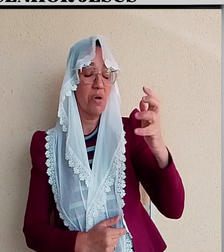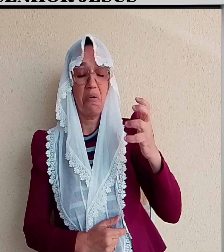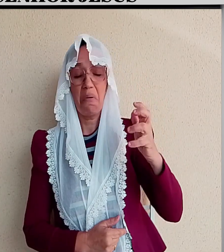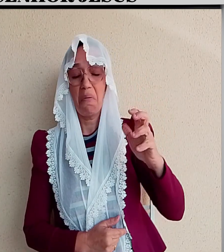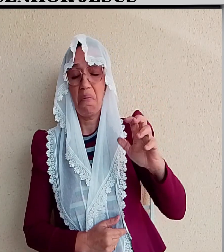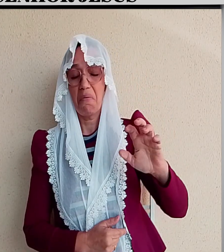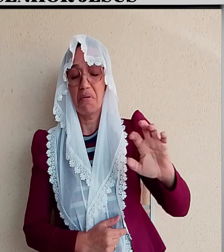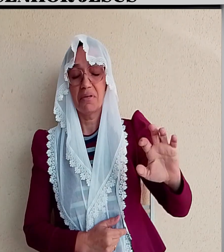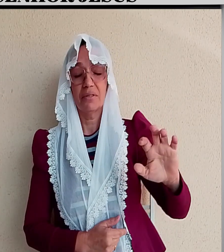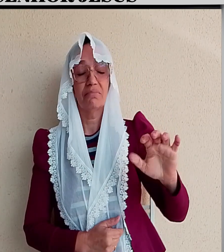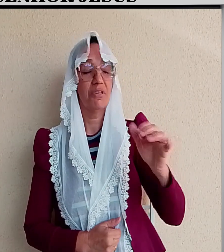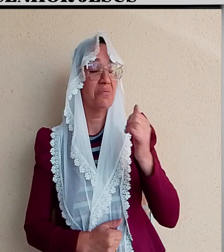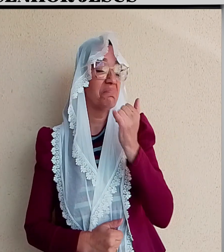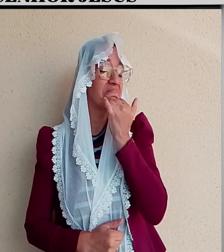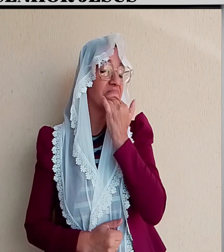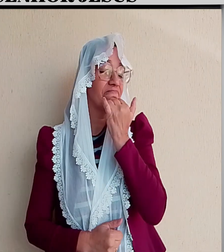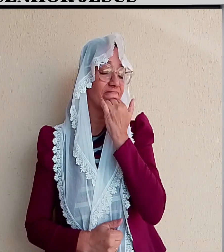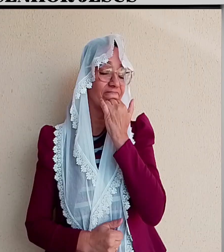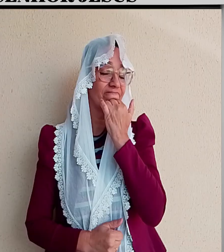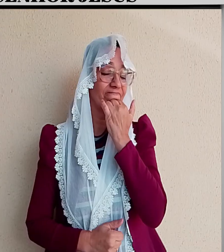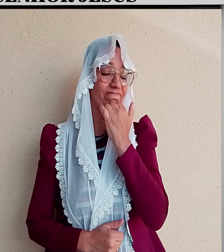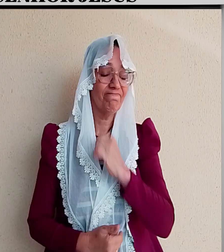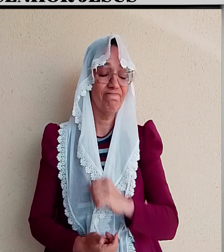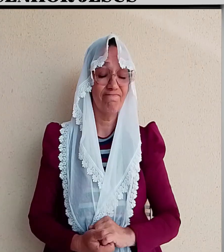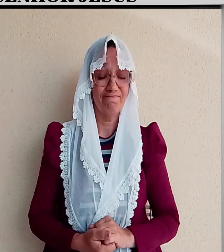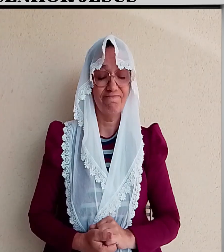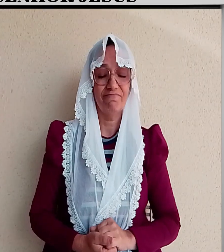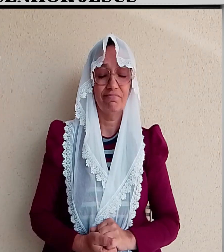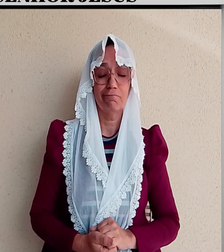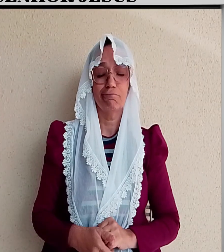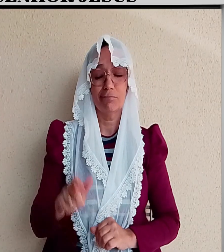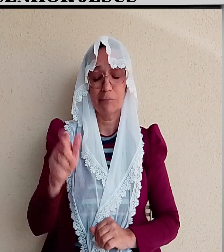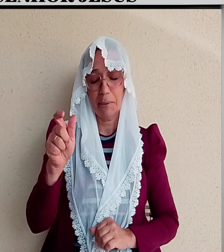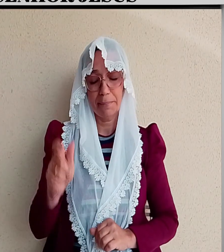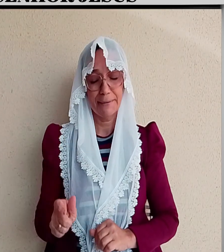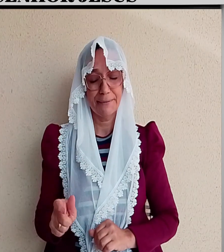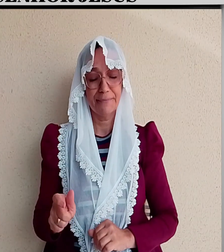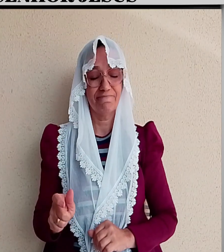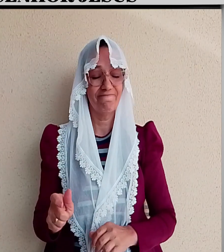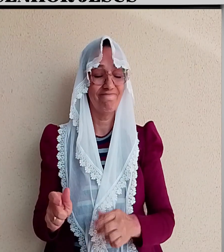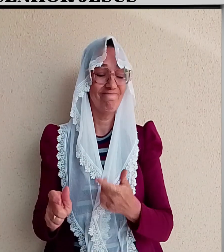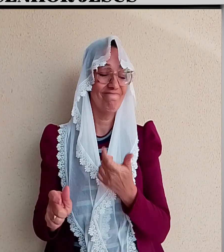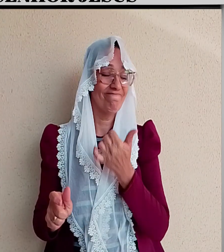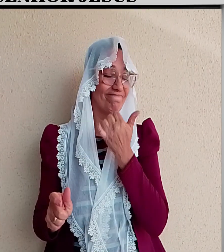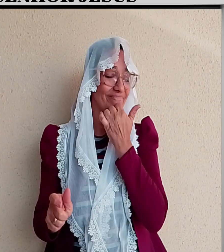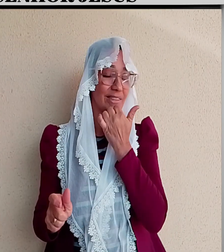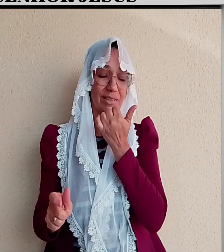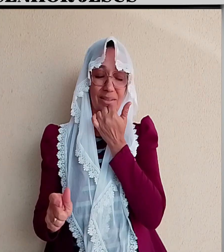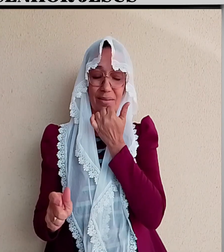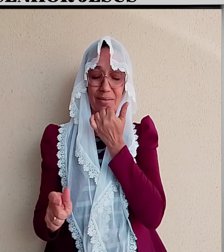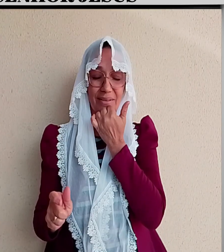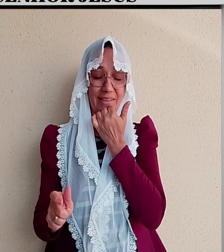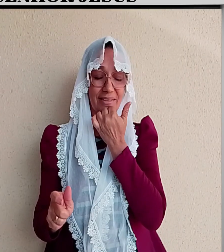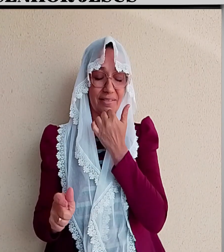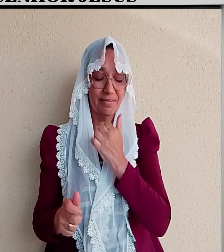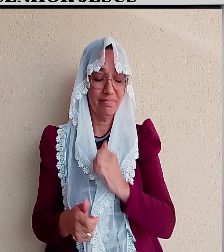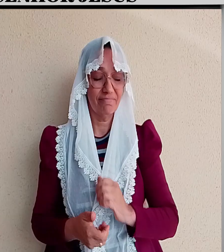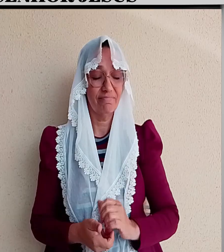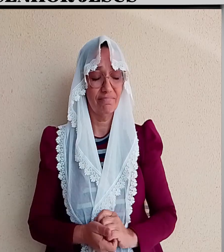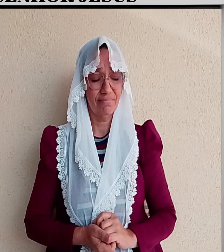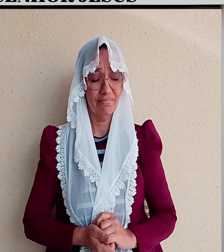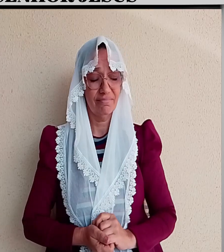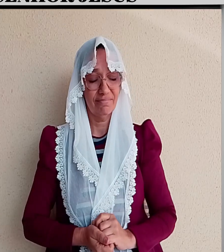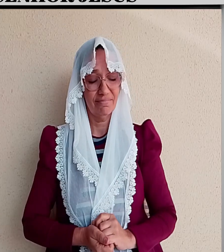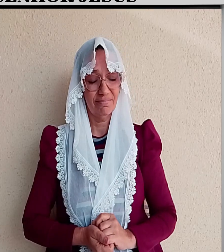teu Filho amado, por intermédio do nosso Rei, aleluia, o Senhor Jesus Cristo, Salvador daqueles que te amam